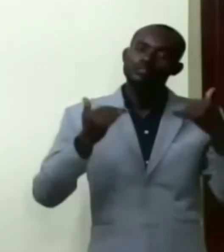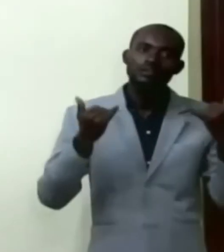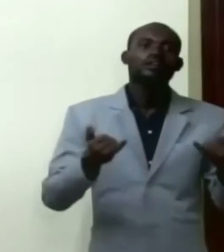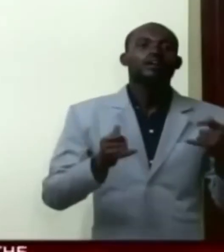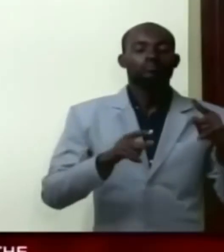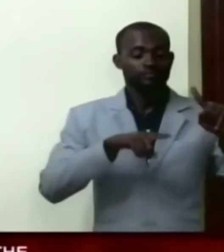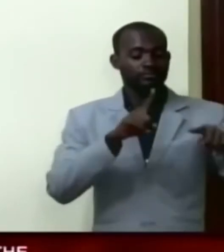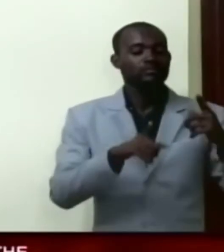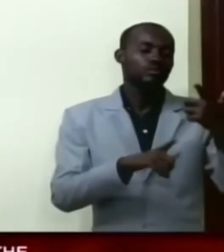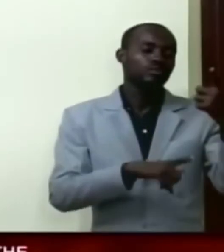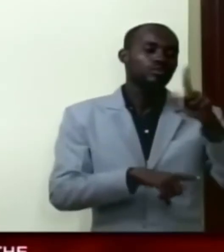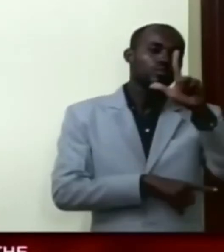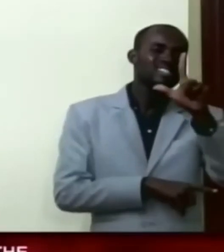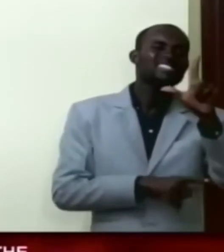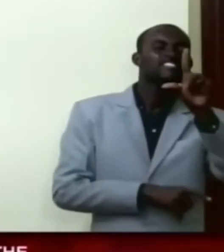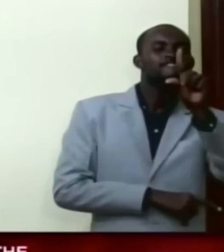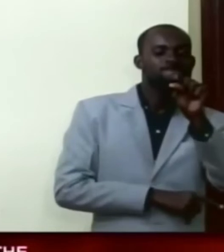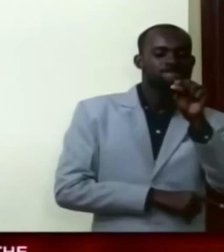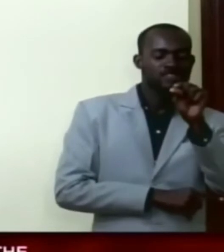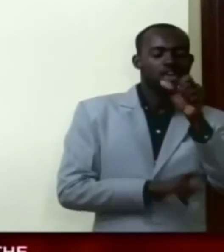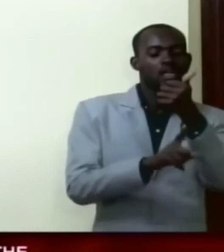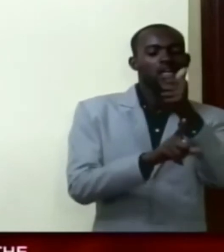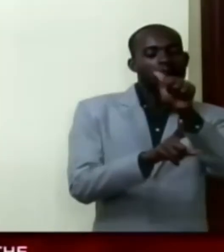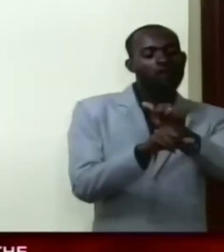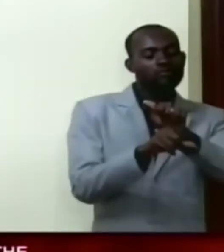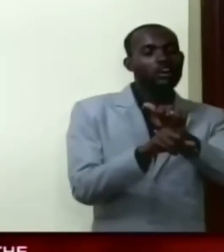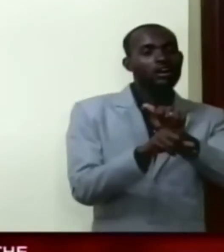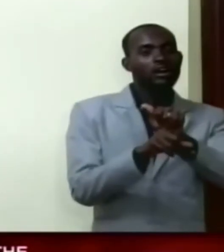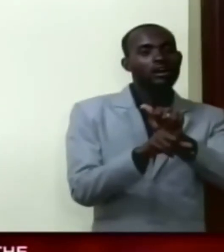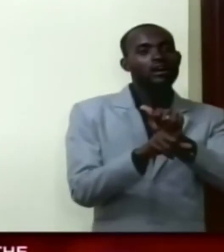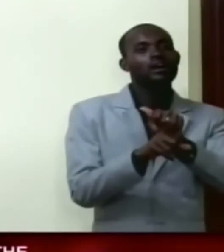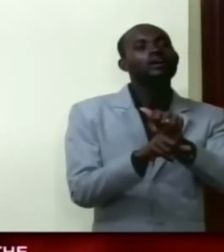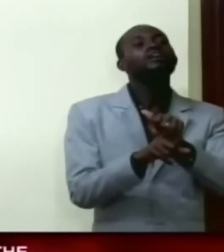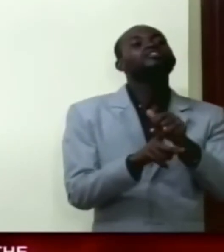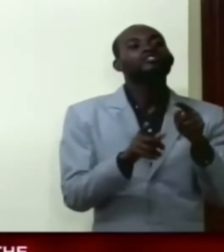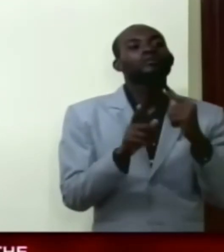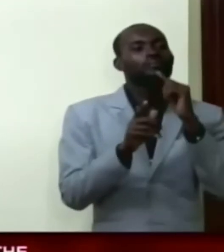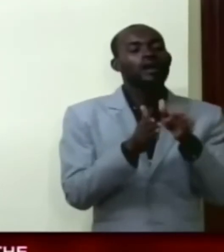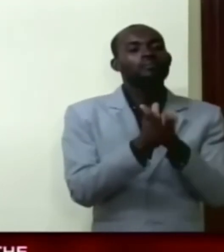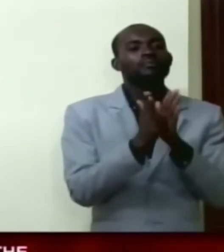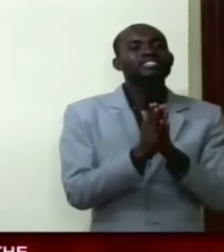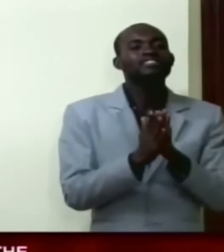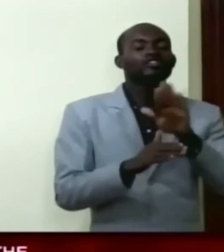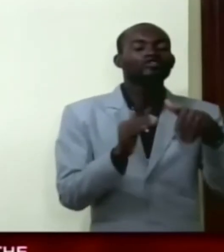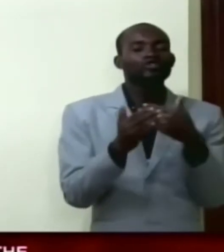lundi 20, le gouvernement pour le bail, l'industrie textile,